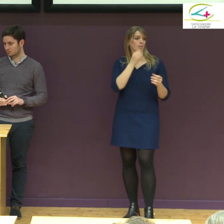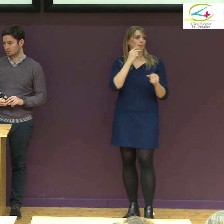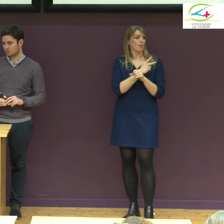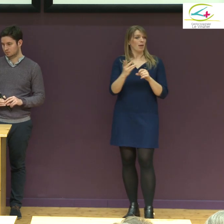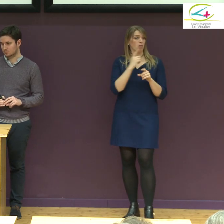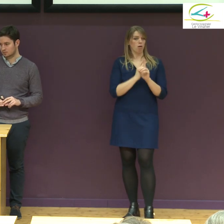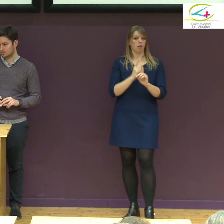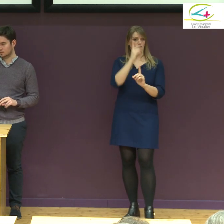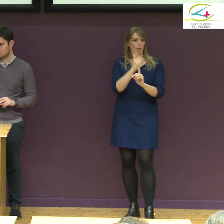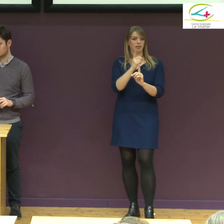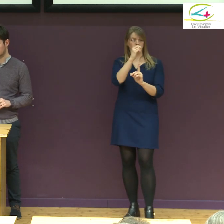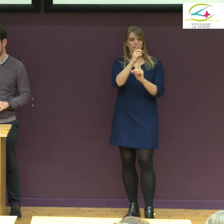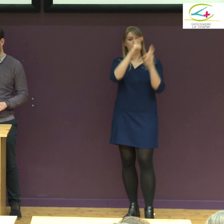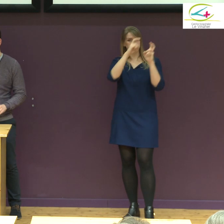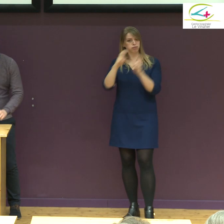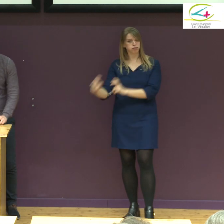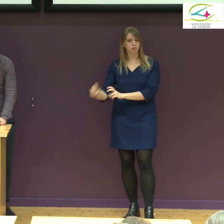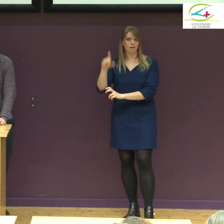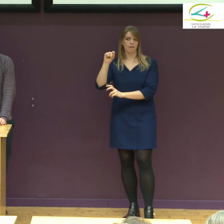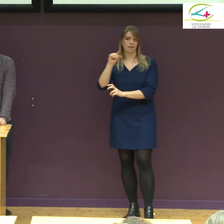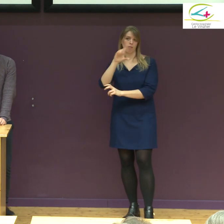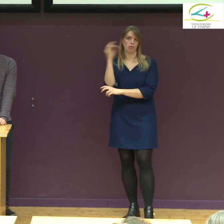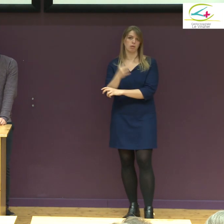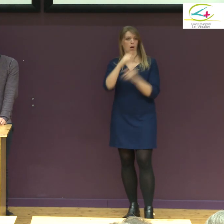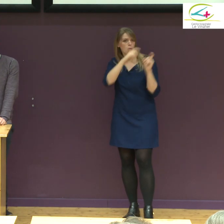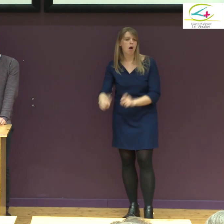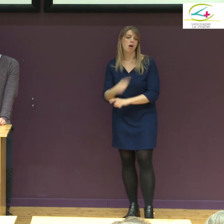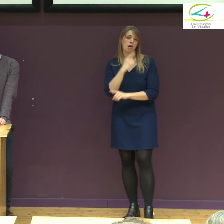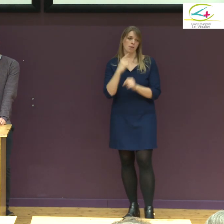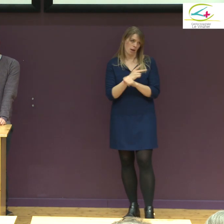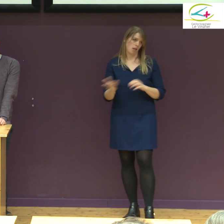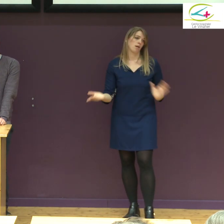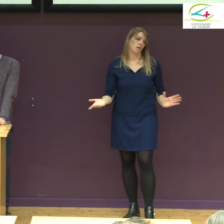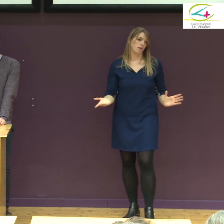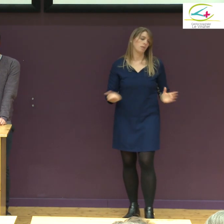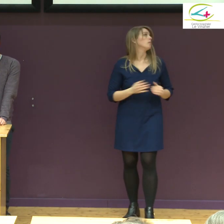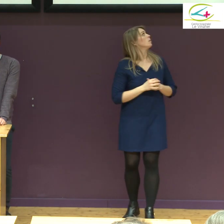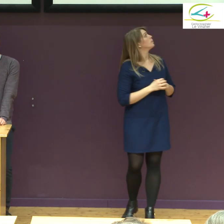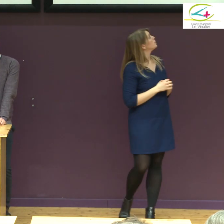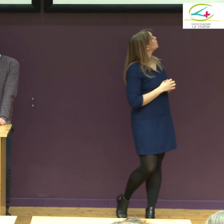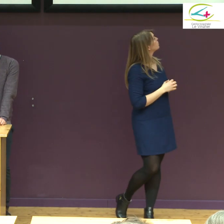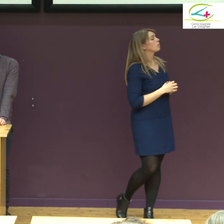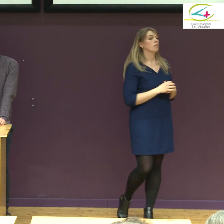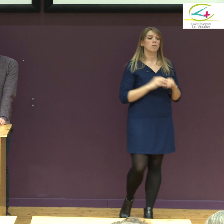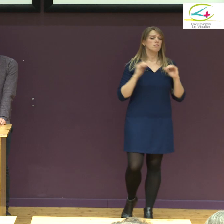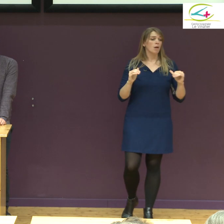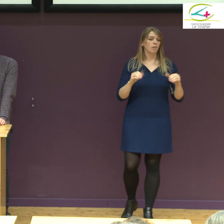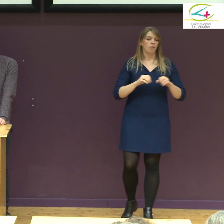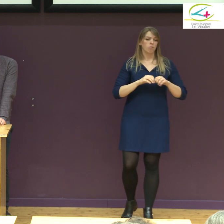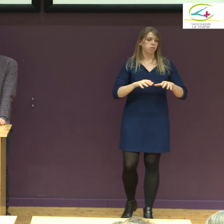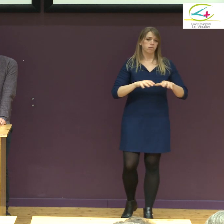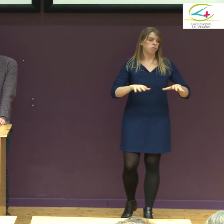voyez, il y a une diminution de 20%. Alors, malgré tout, c'est quand même un fléau et un